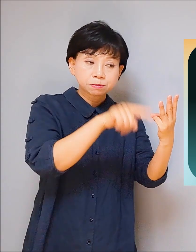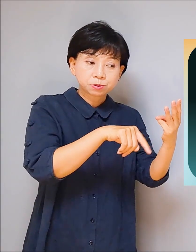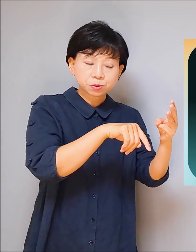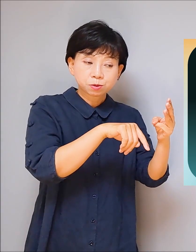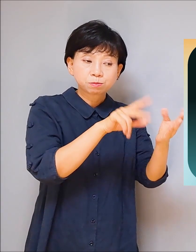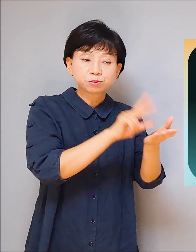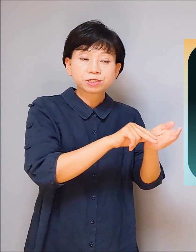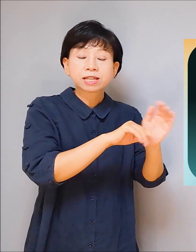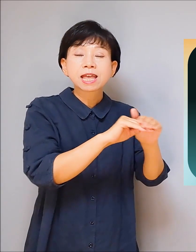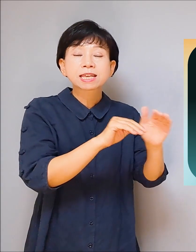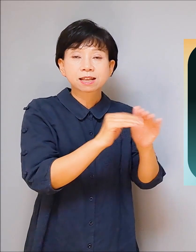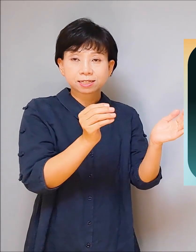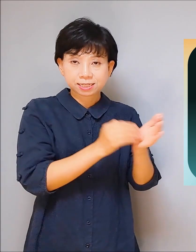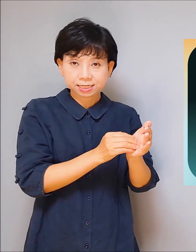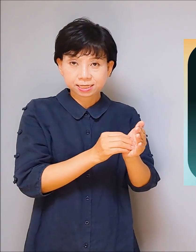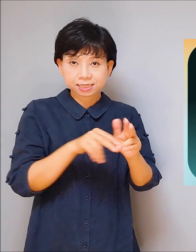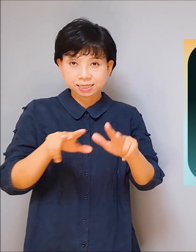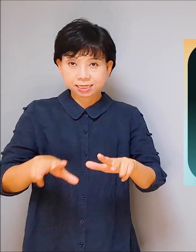같아요. 그리고